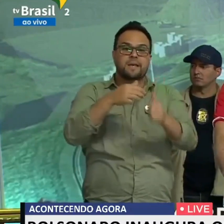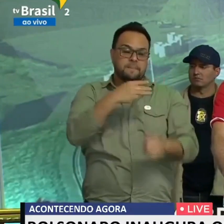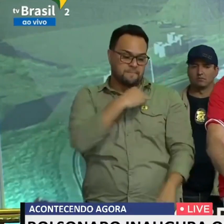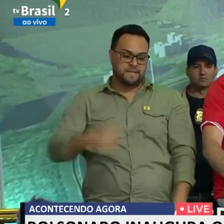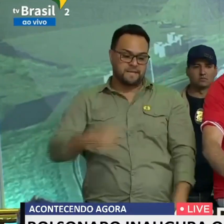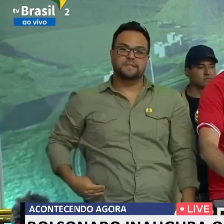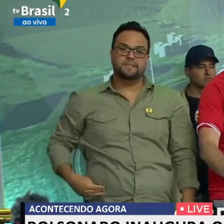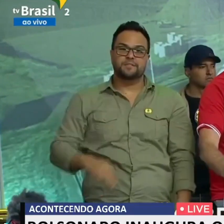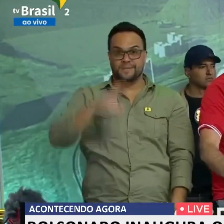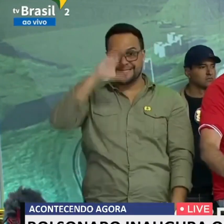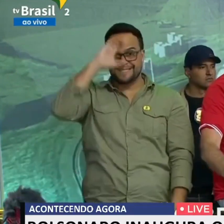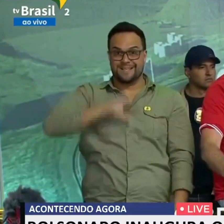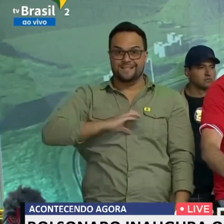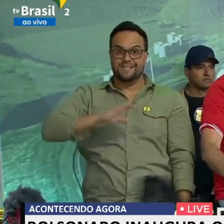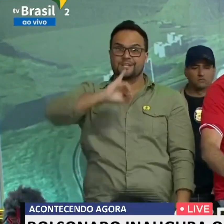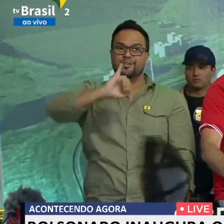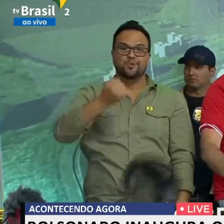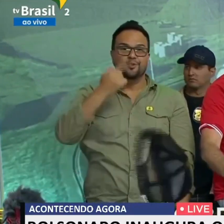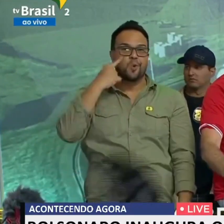Roma,